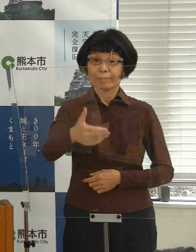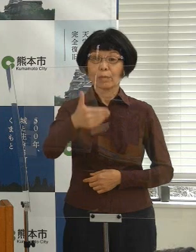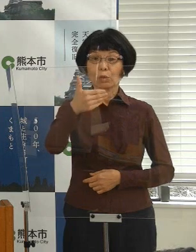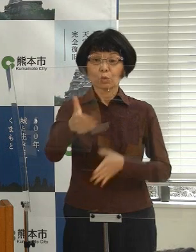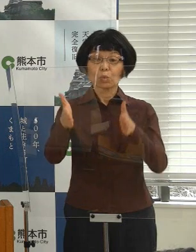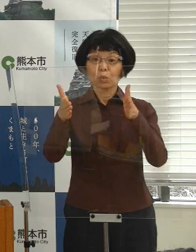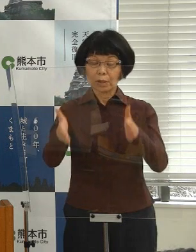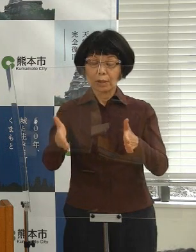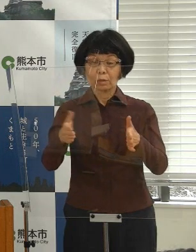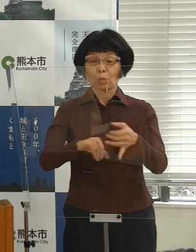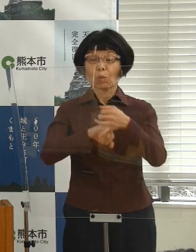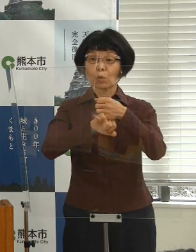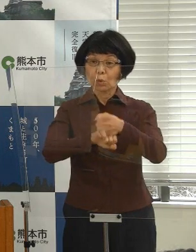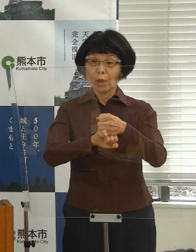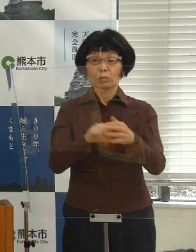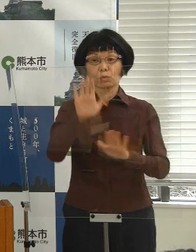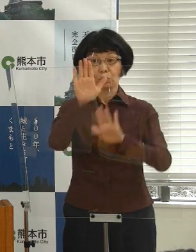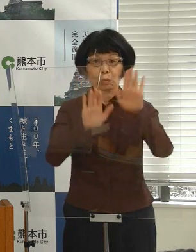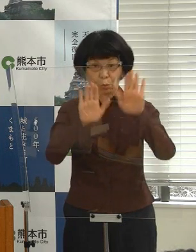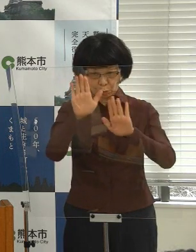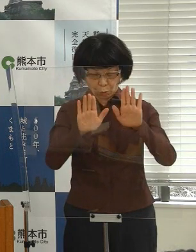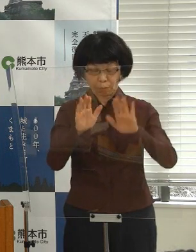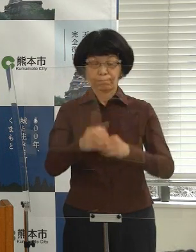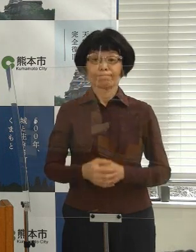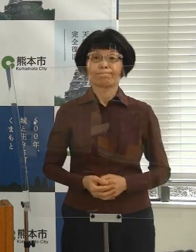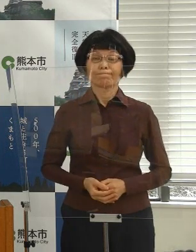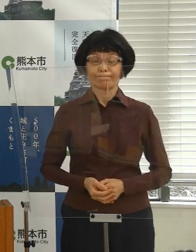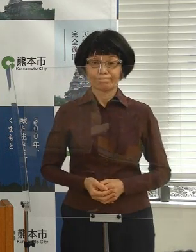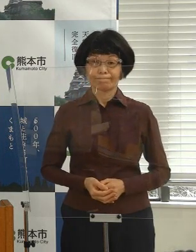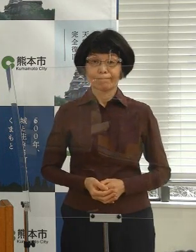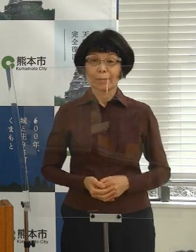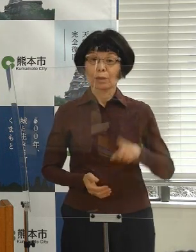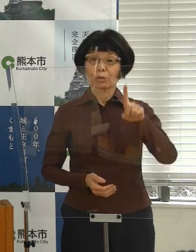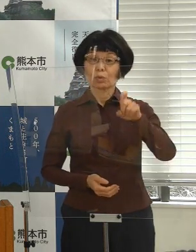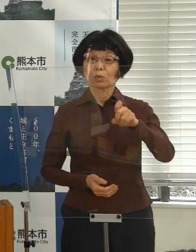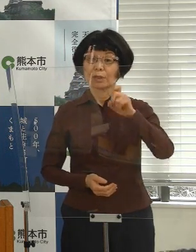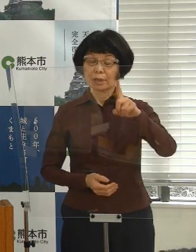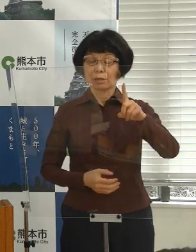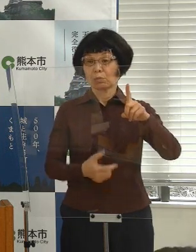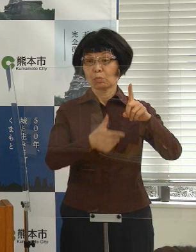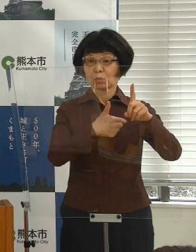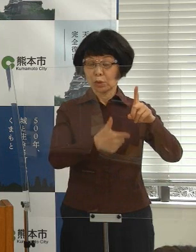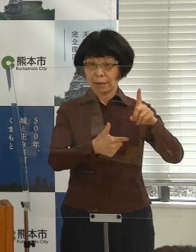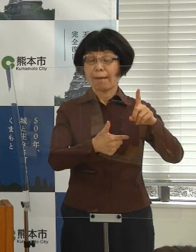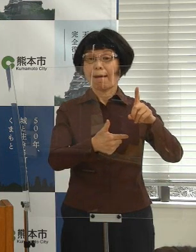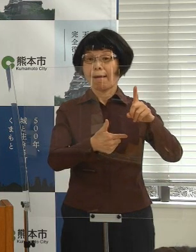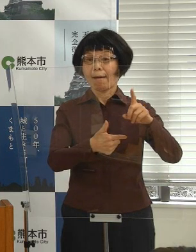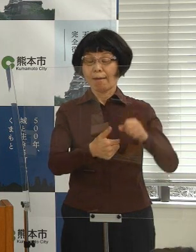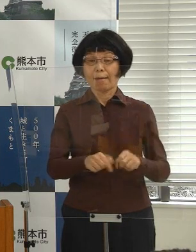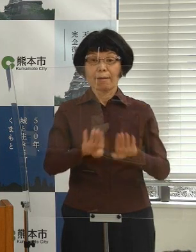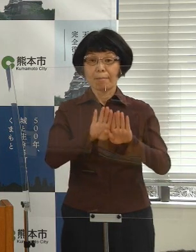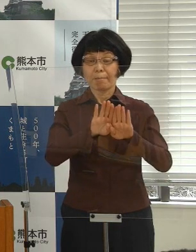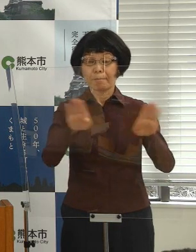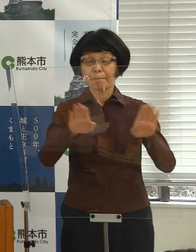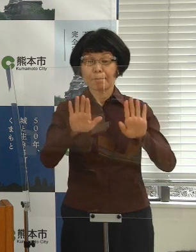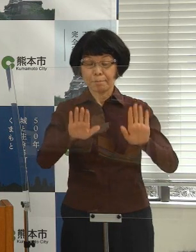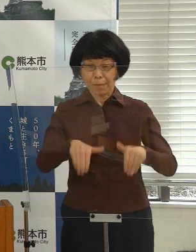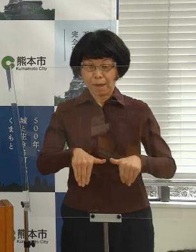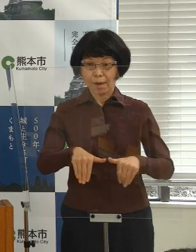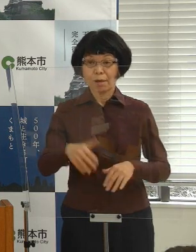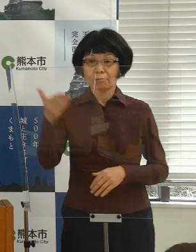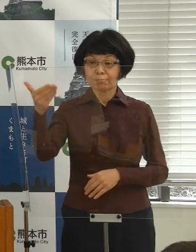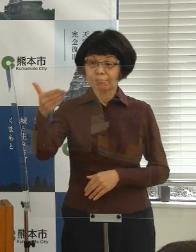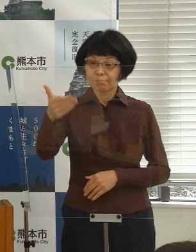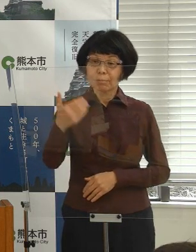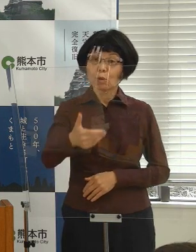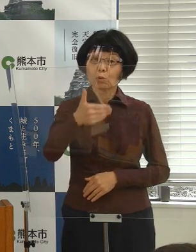の予約状況についてです。11月6日から開始をいたしました第9期の予約